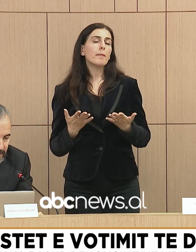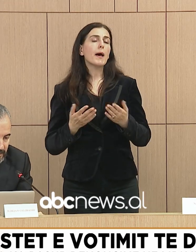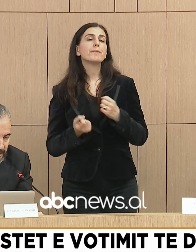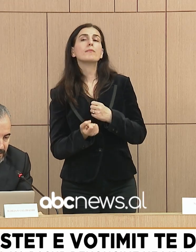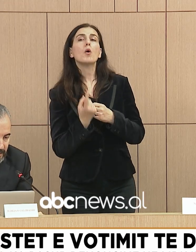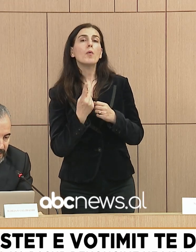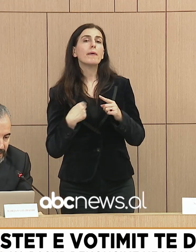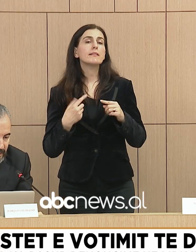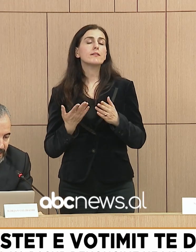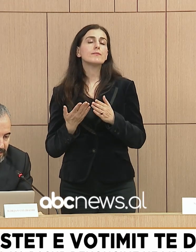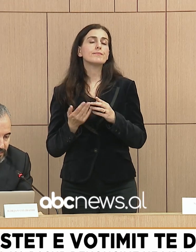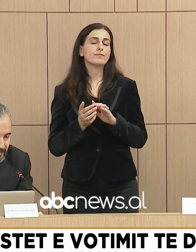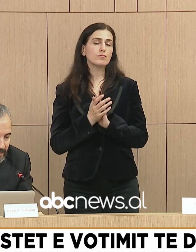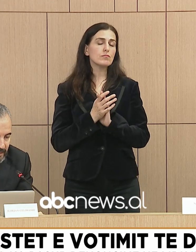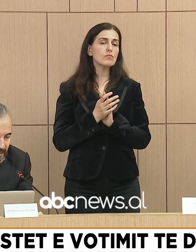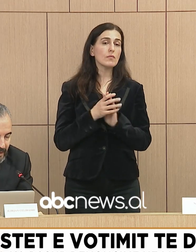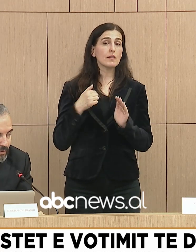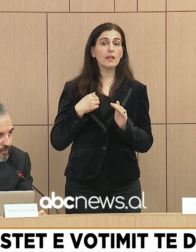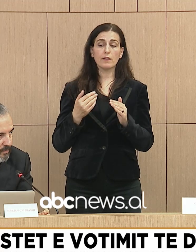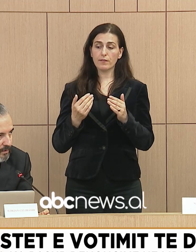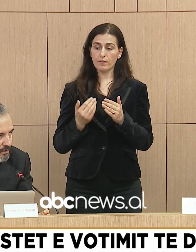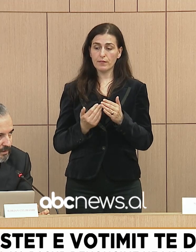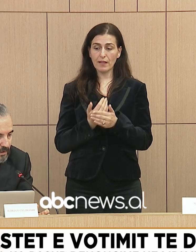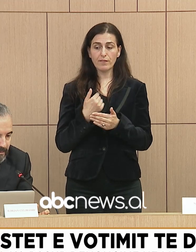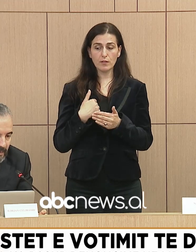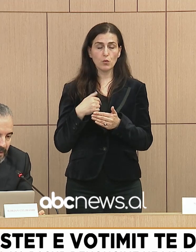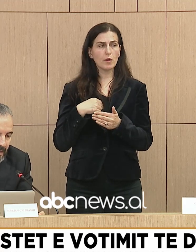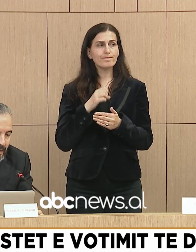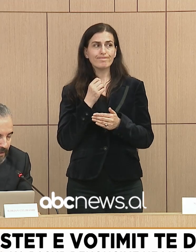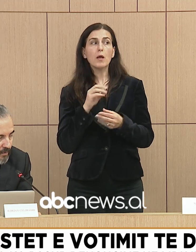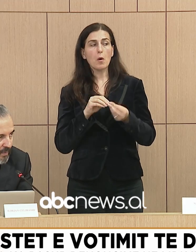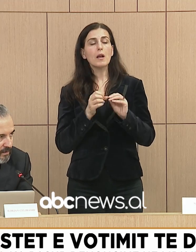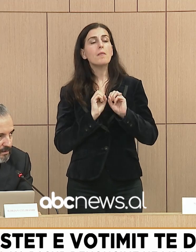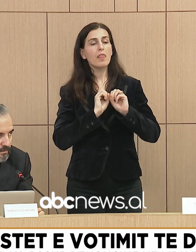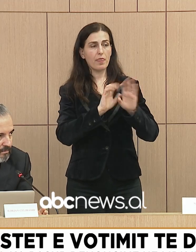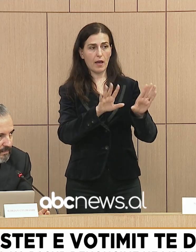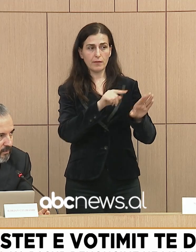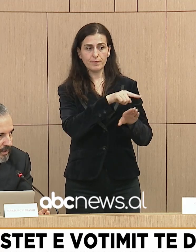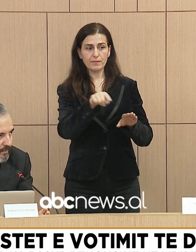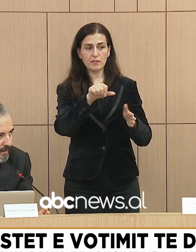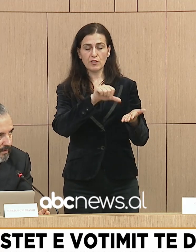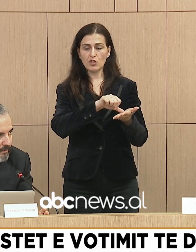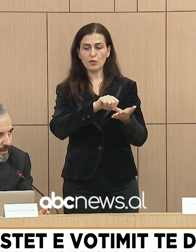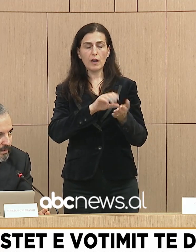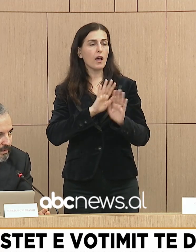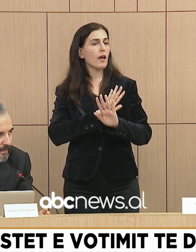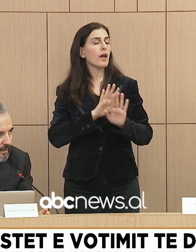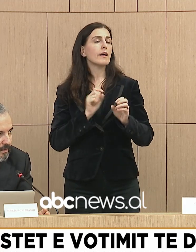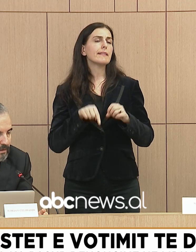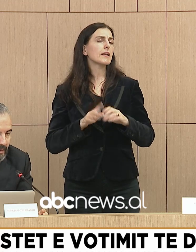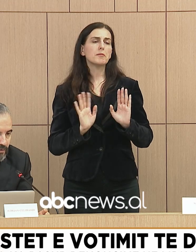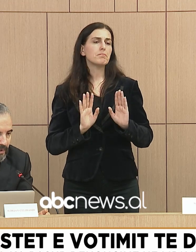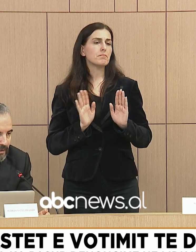moment në të cilën ne adresuam të thirrje dhe raportuam për këtë shqetësim dhe më pas ne nuk kemi